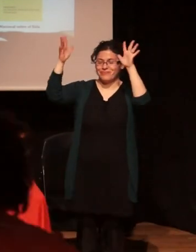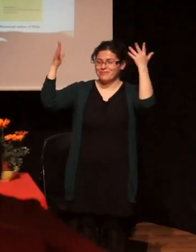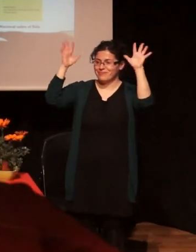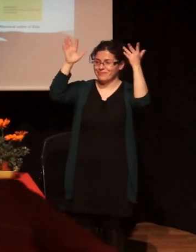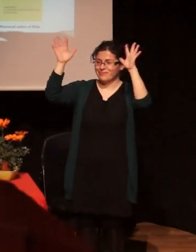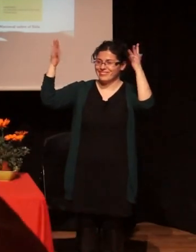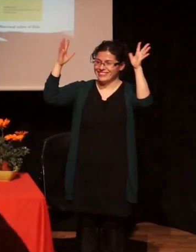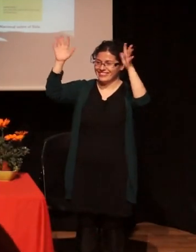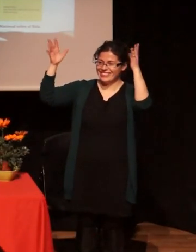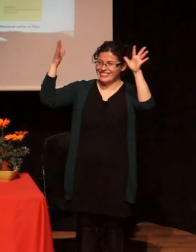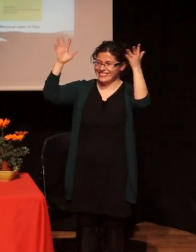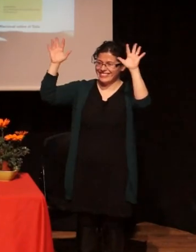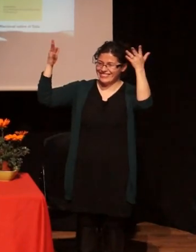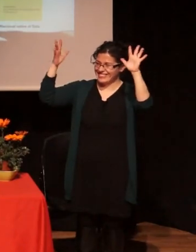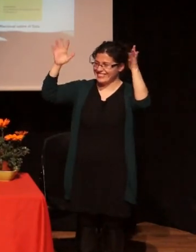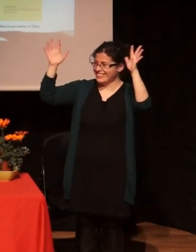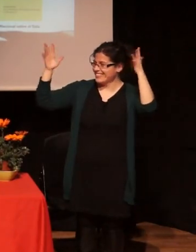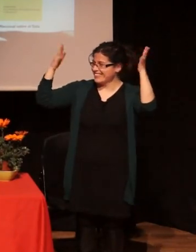Gracias.